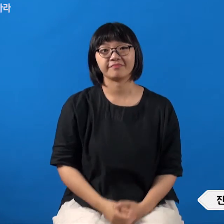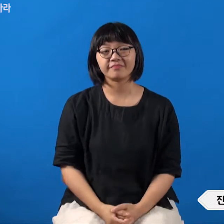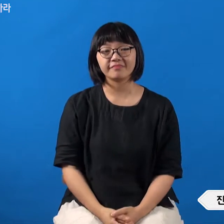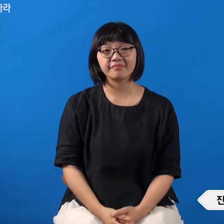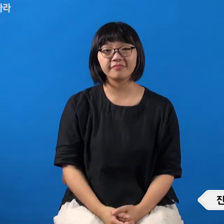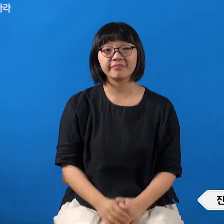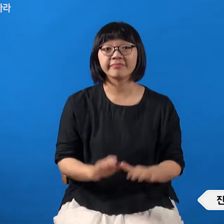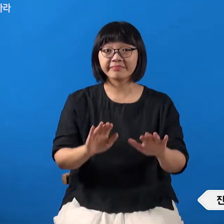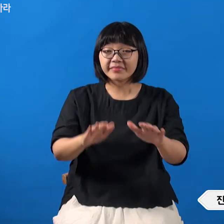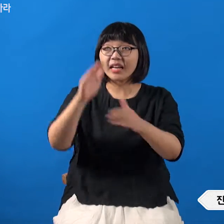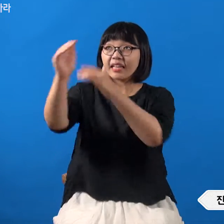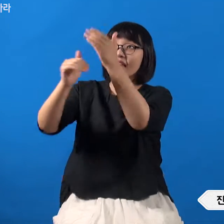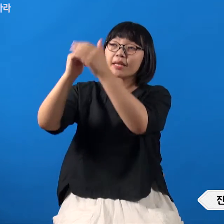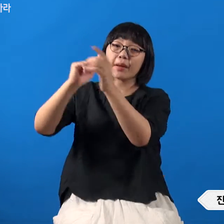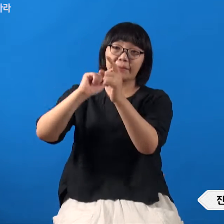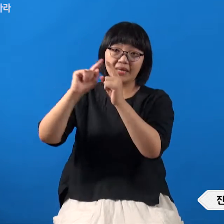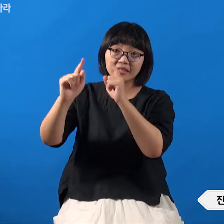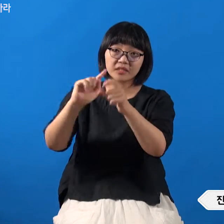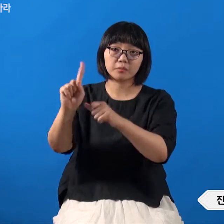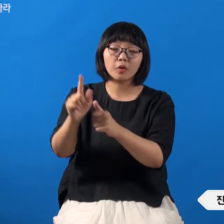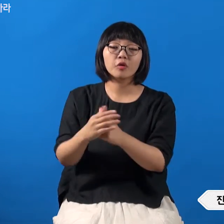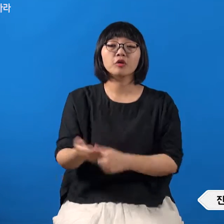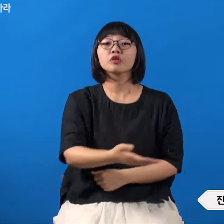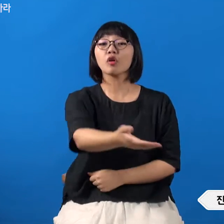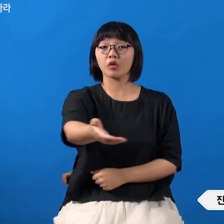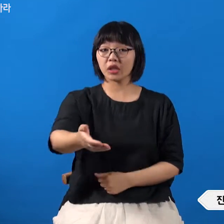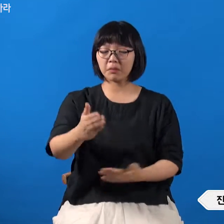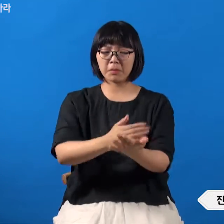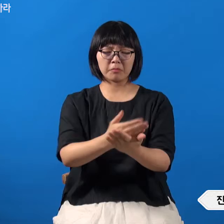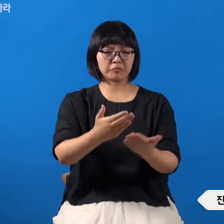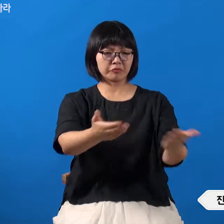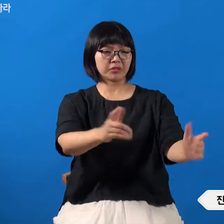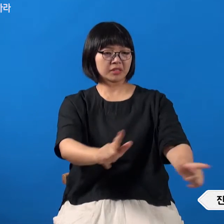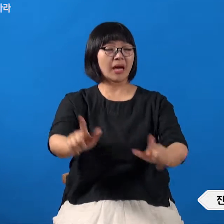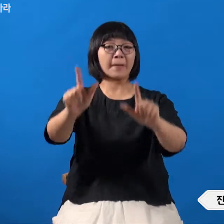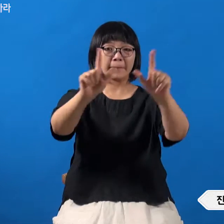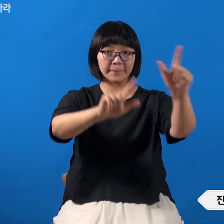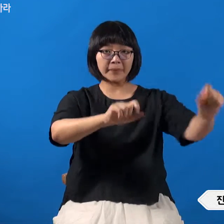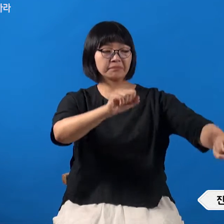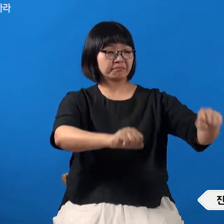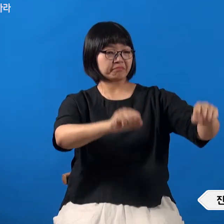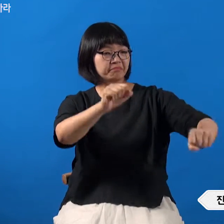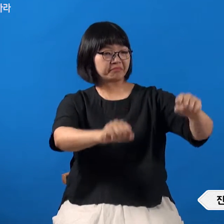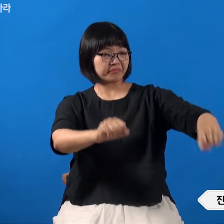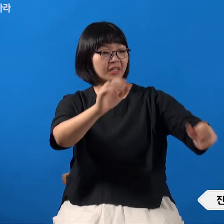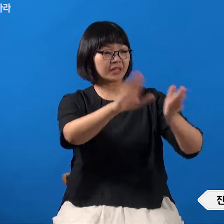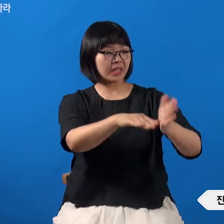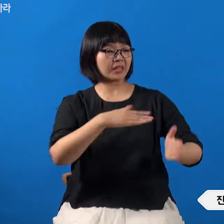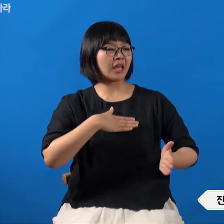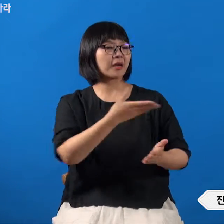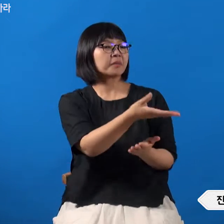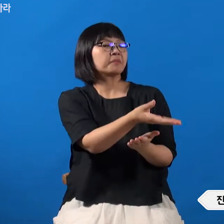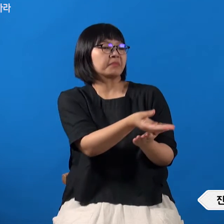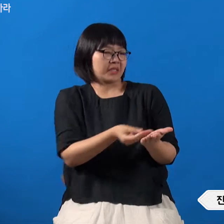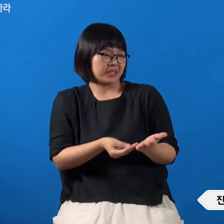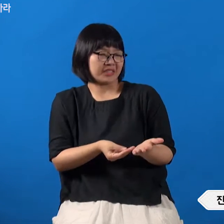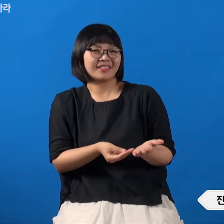하나님께서 말씀합니다. 너희가 베푸는 삶을 할 때 내게 꾸이는 것이라 내가 그